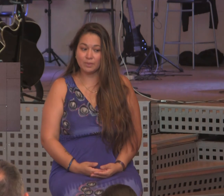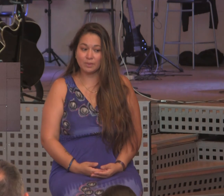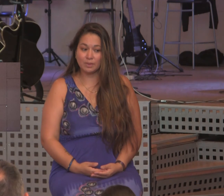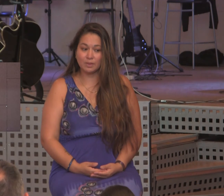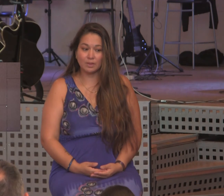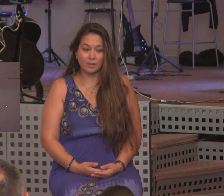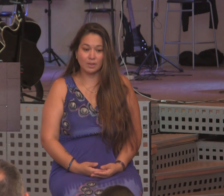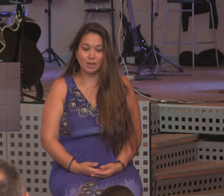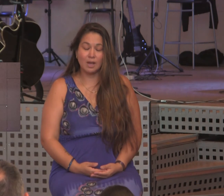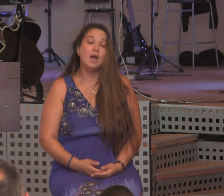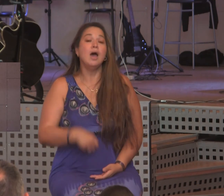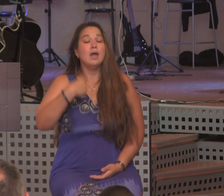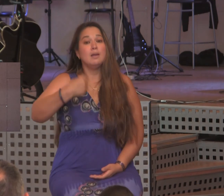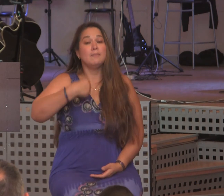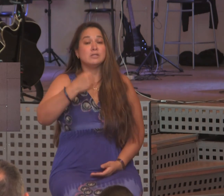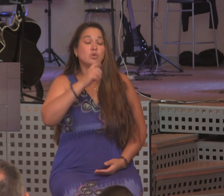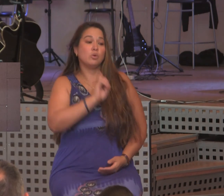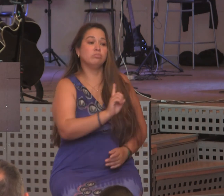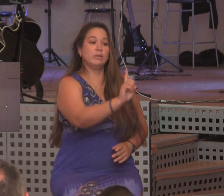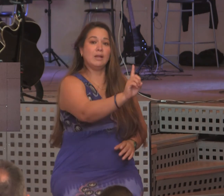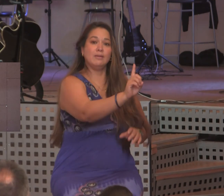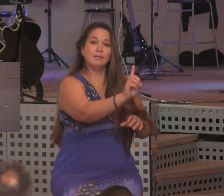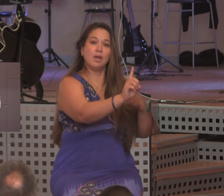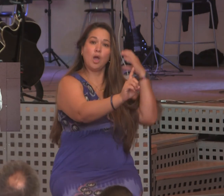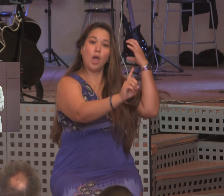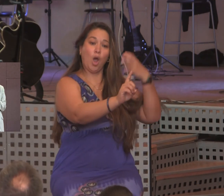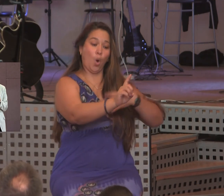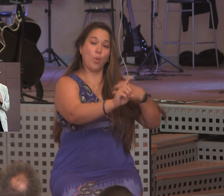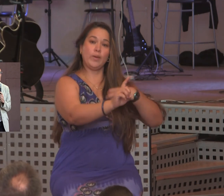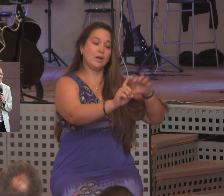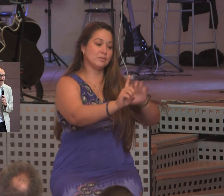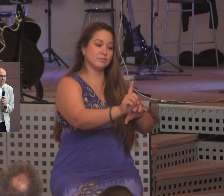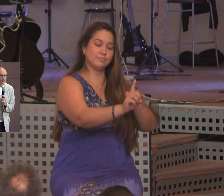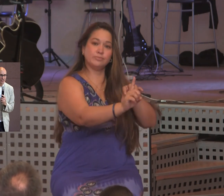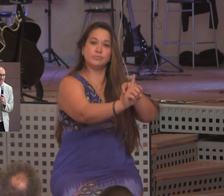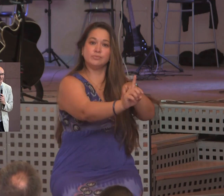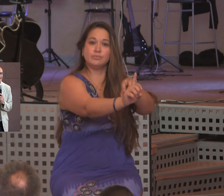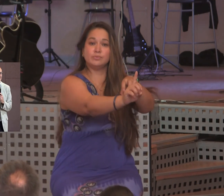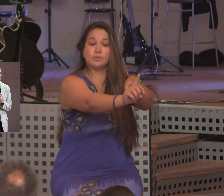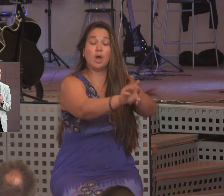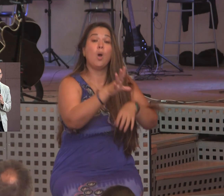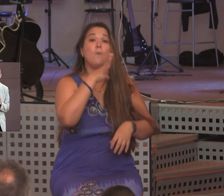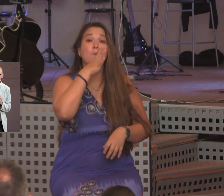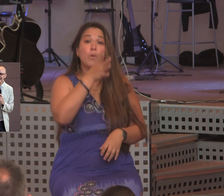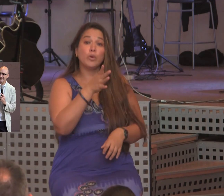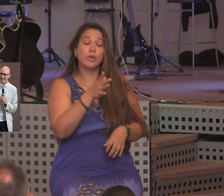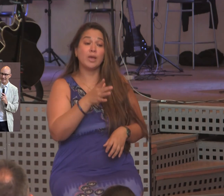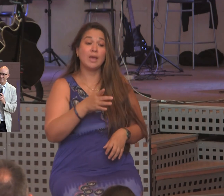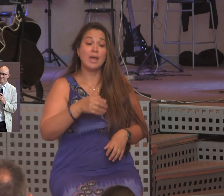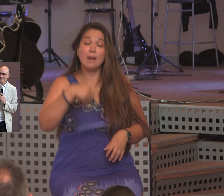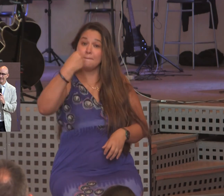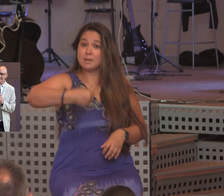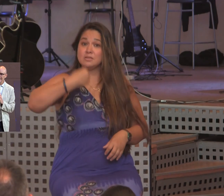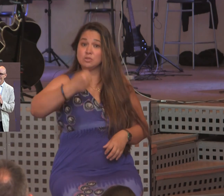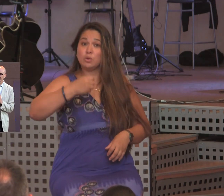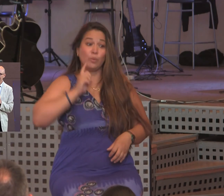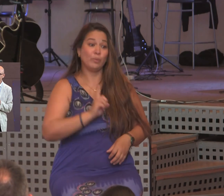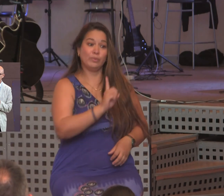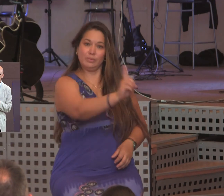Y ellas me siguen. La manera que tiene el Señor de pastorearnos es, Él va adelante.